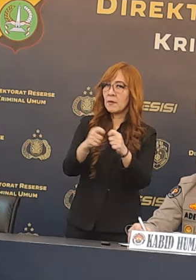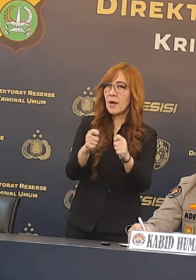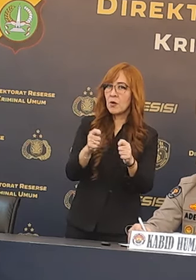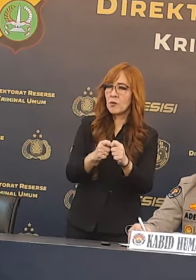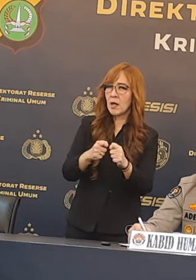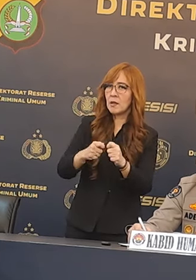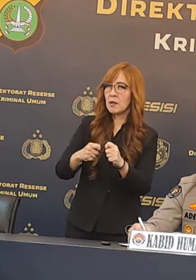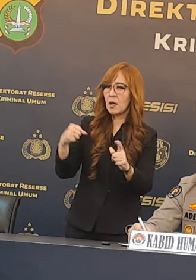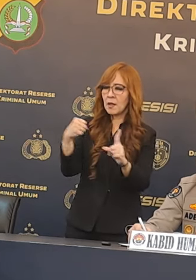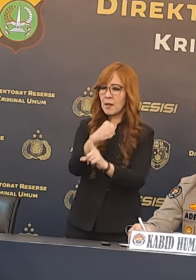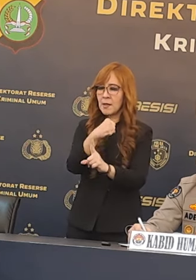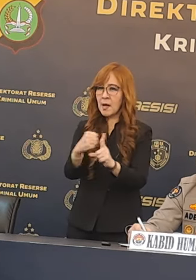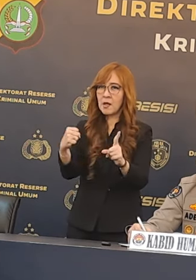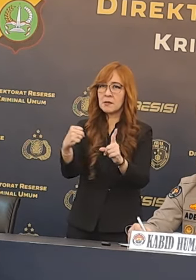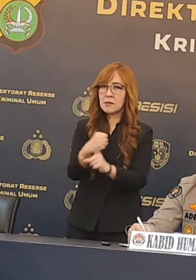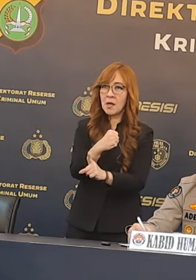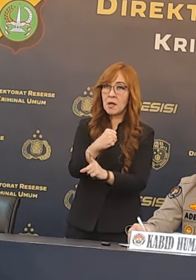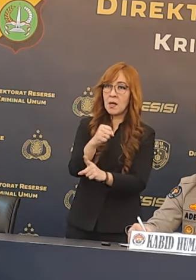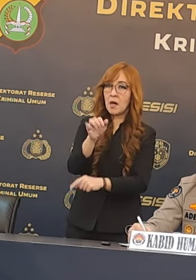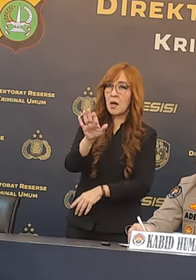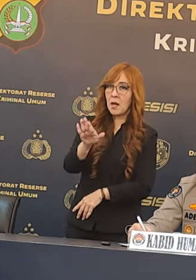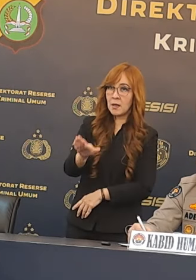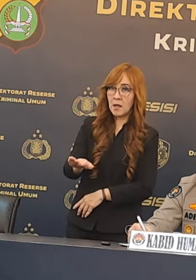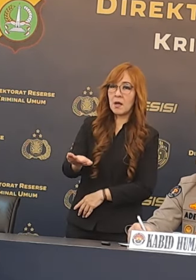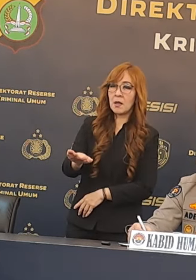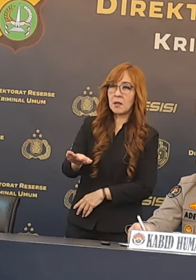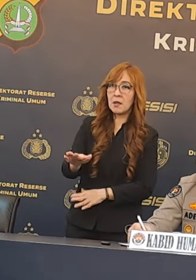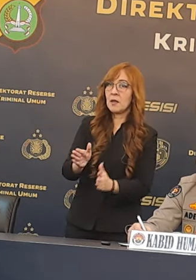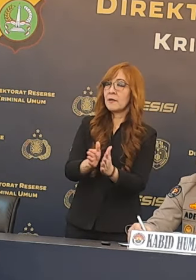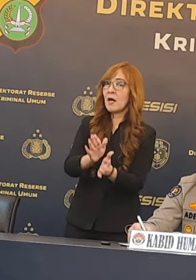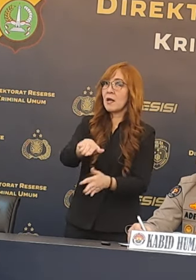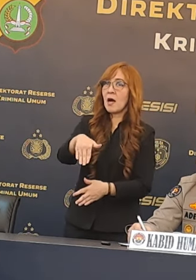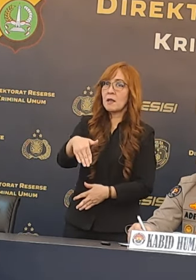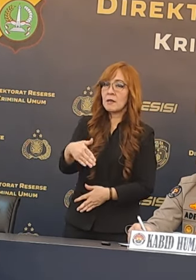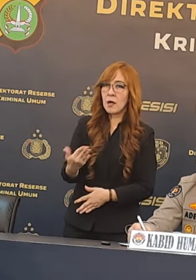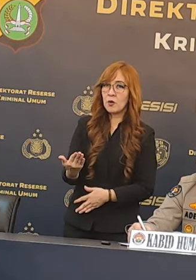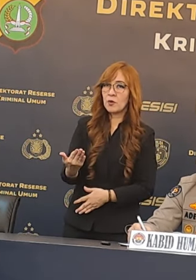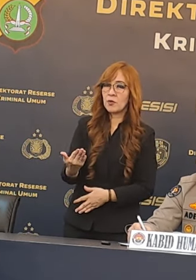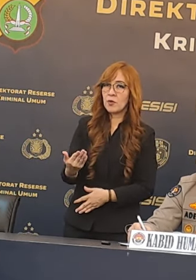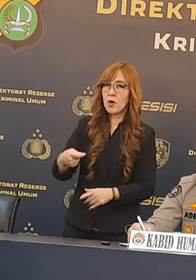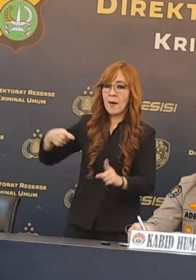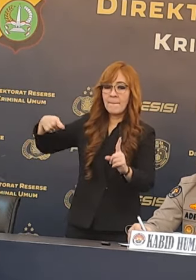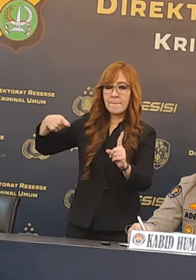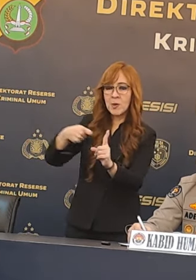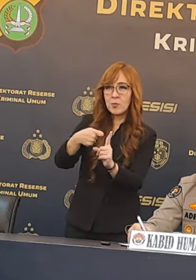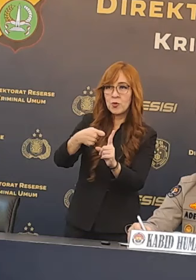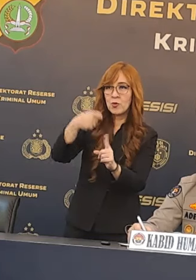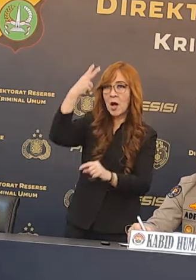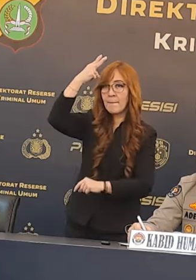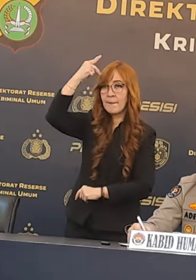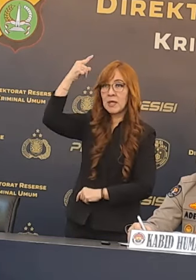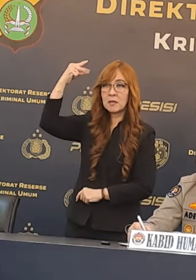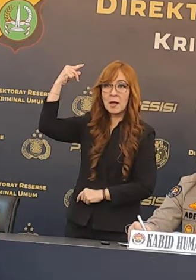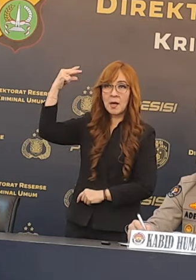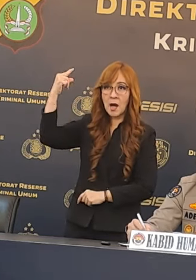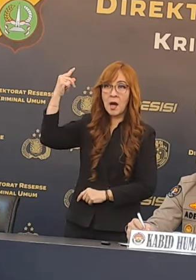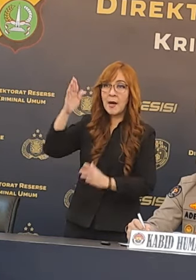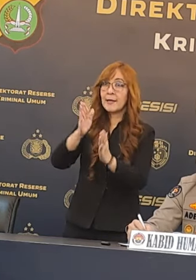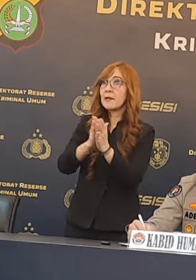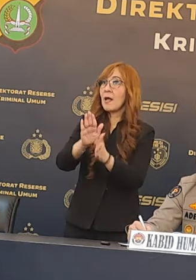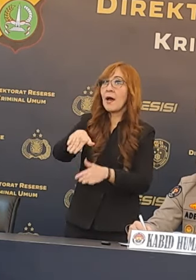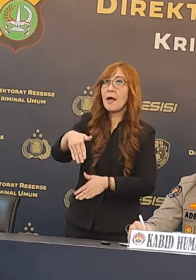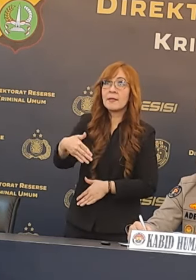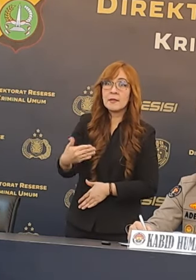melakukan kekerasan terhadap anak, dan atau tindak pidana pembunuhan dengan berencana, dan